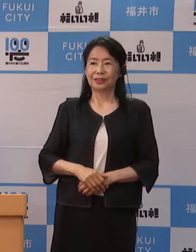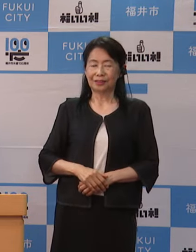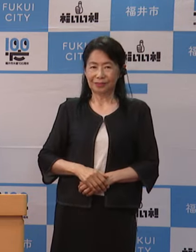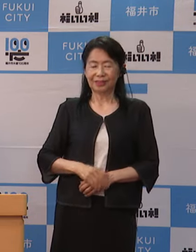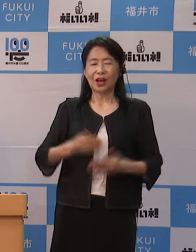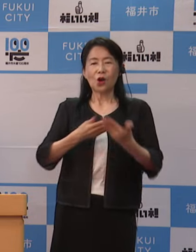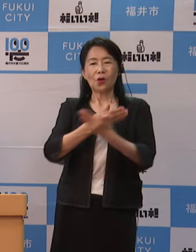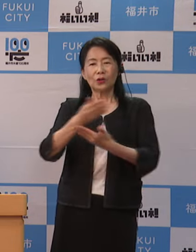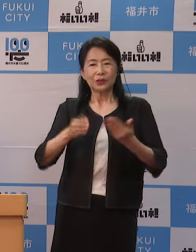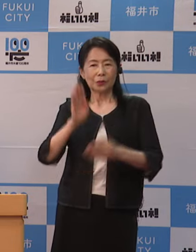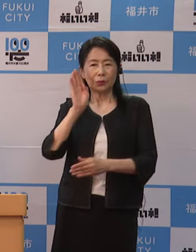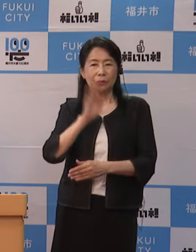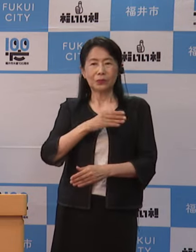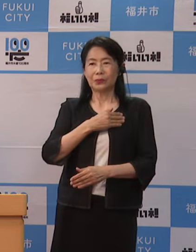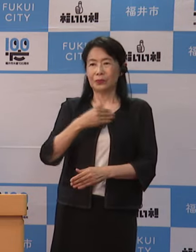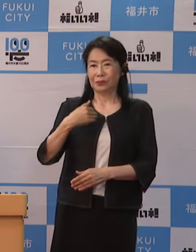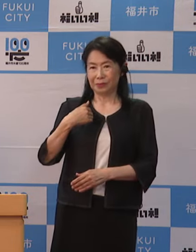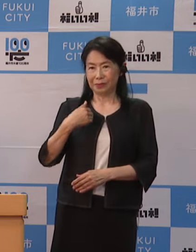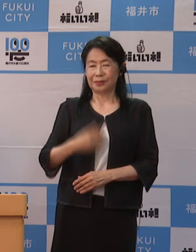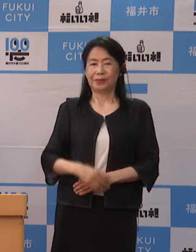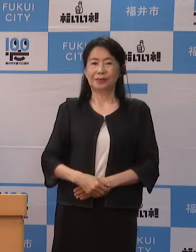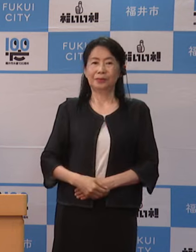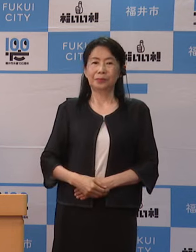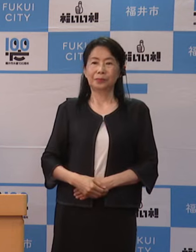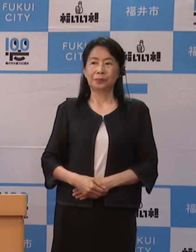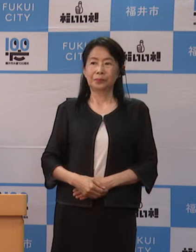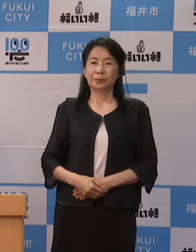付き合いしやすいかなという感じはします。